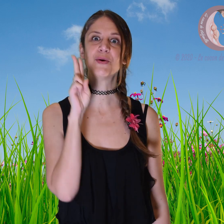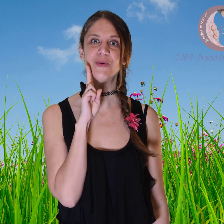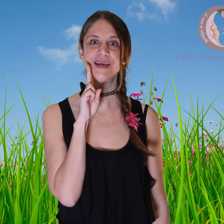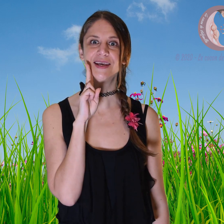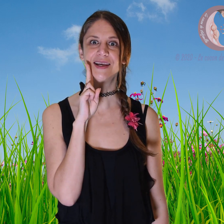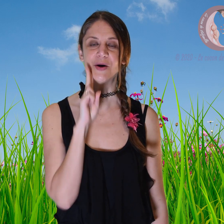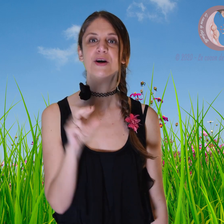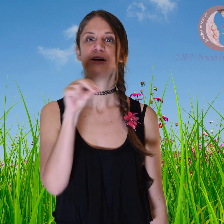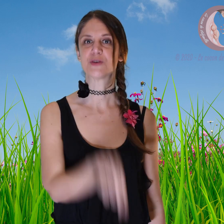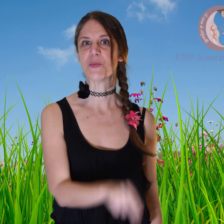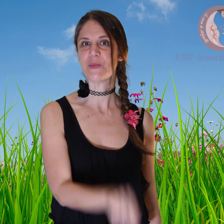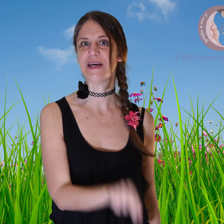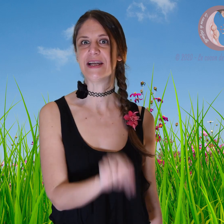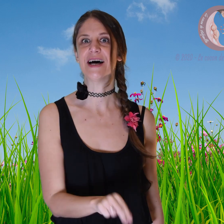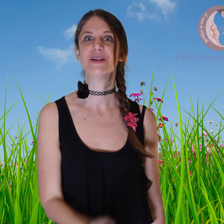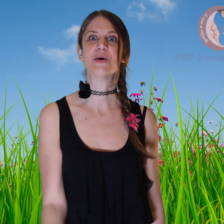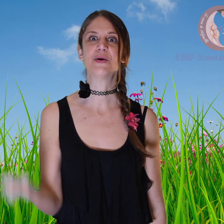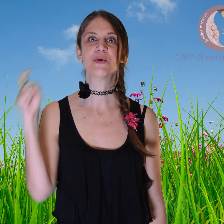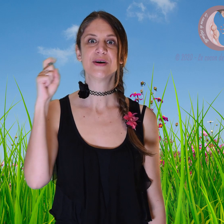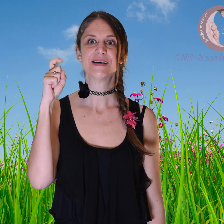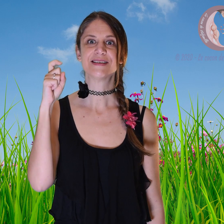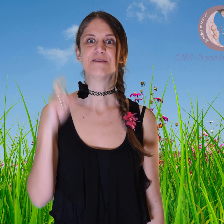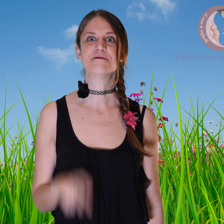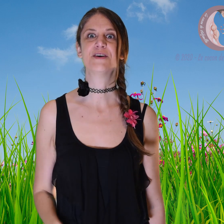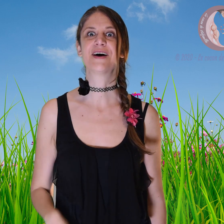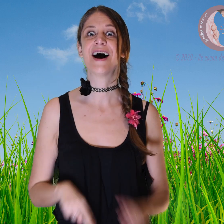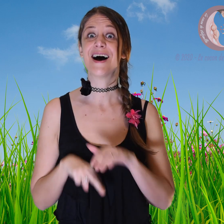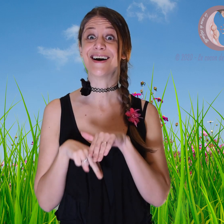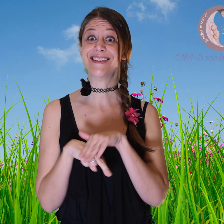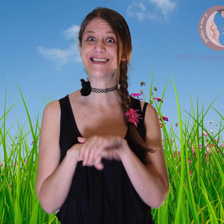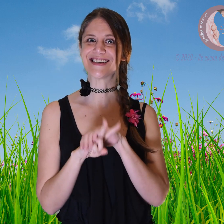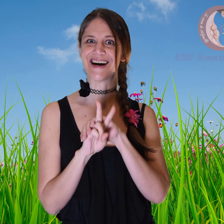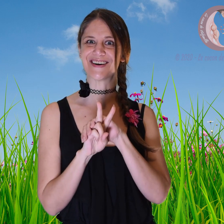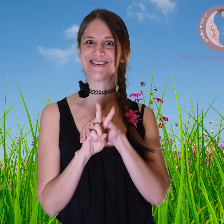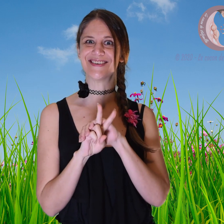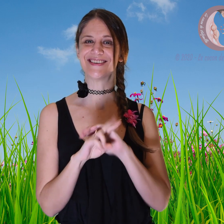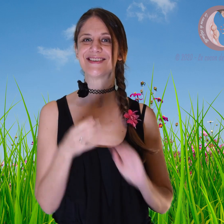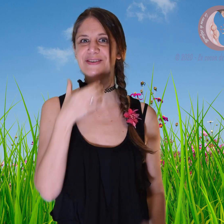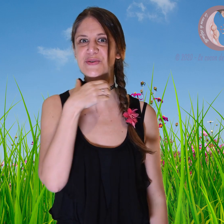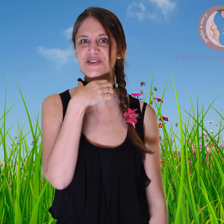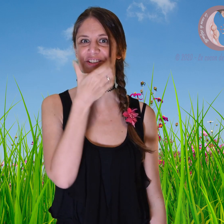lui trempé là dans l'eau ça fera un escargot touchant